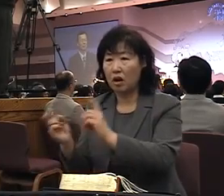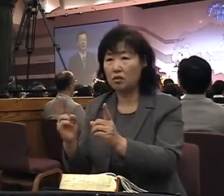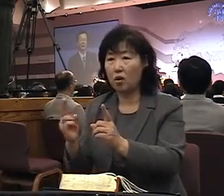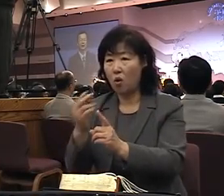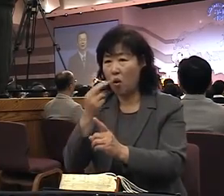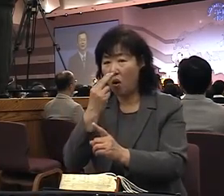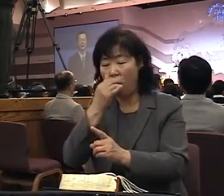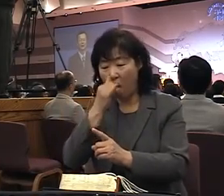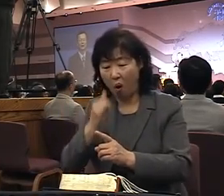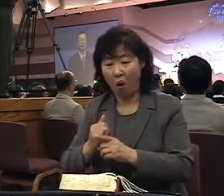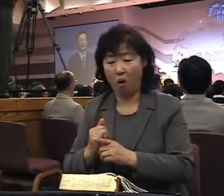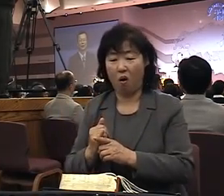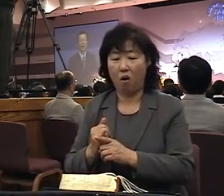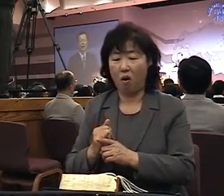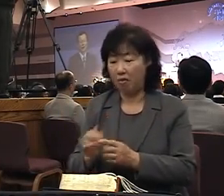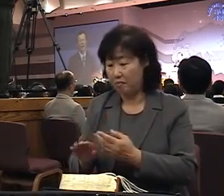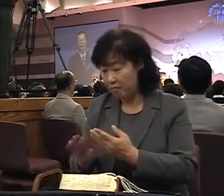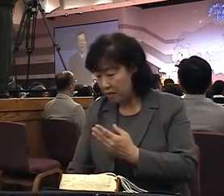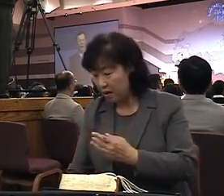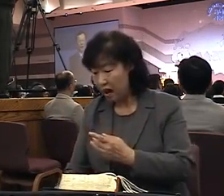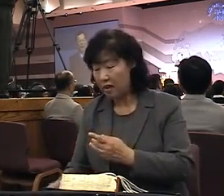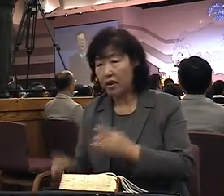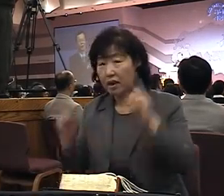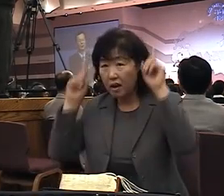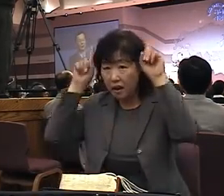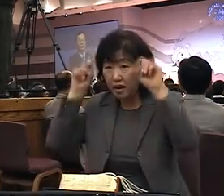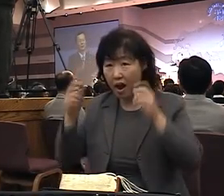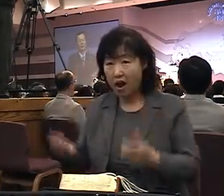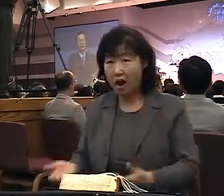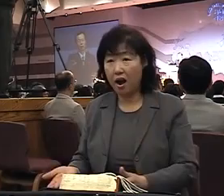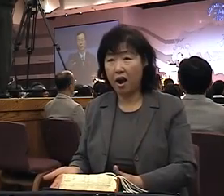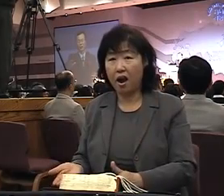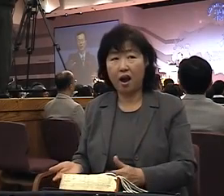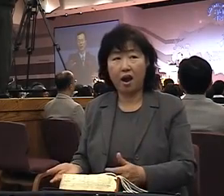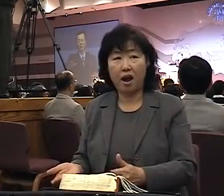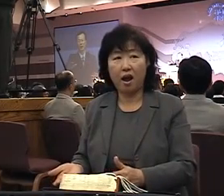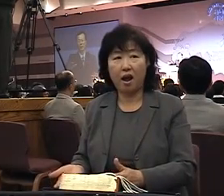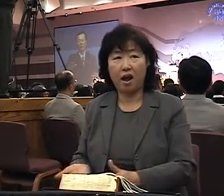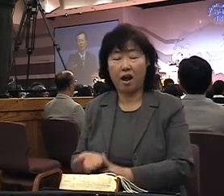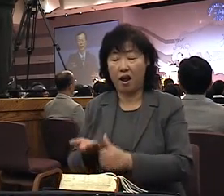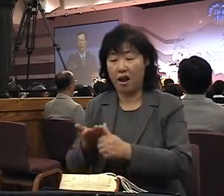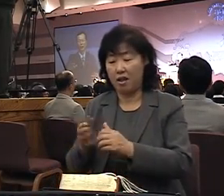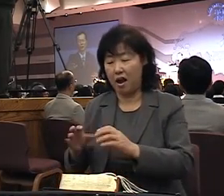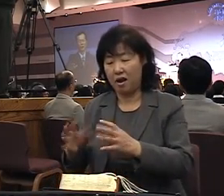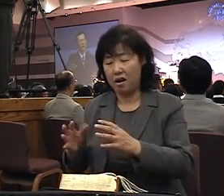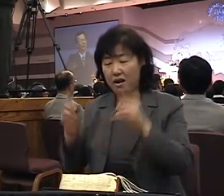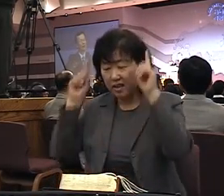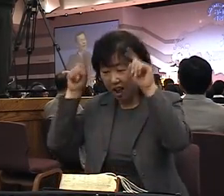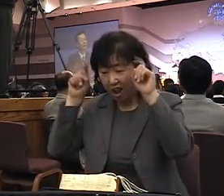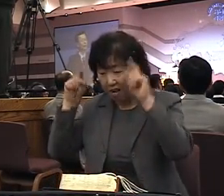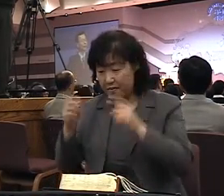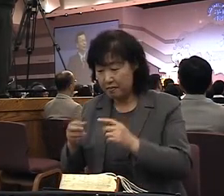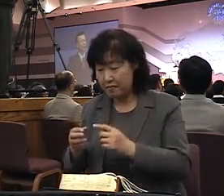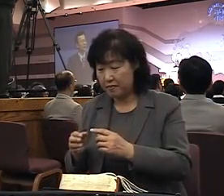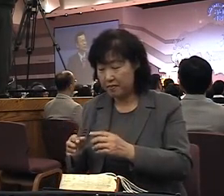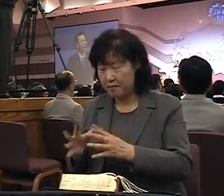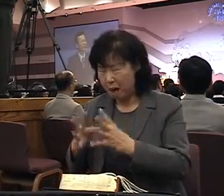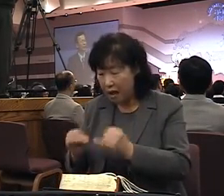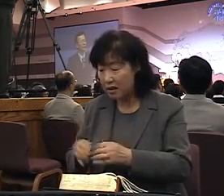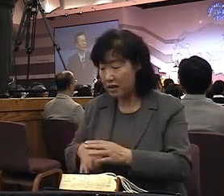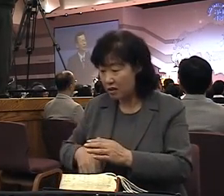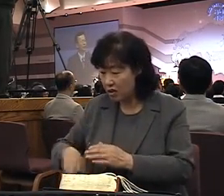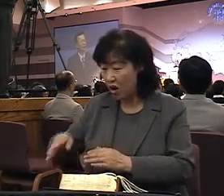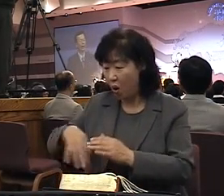있을 때 밑에는 한 양떼가 지나가고 있었습니다. 목동의 인도를 받고. 그 사람이 그 양떼 위에 떨어진